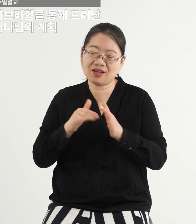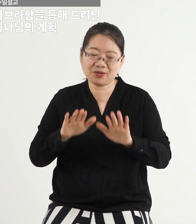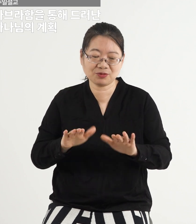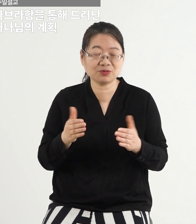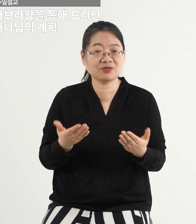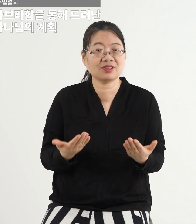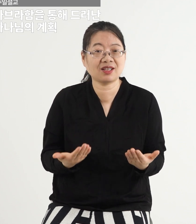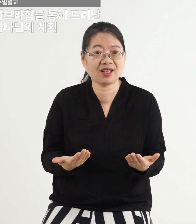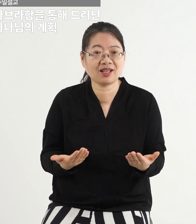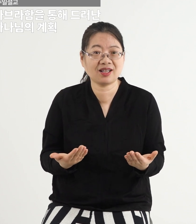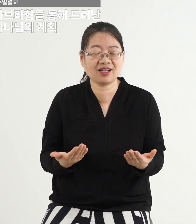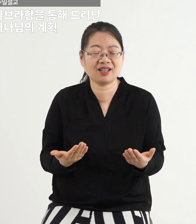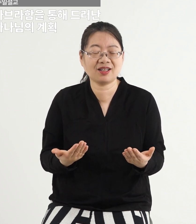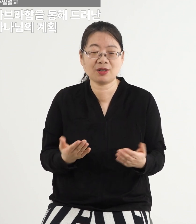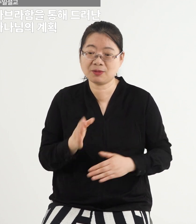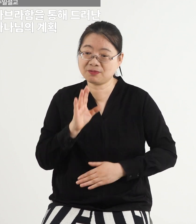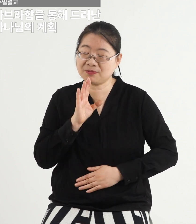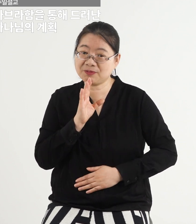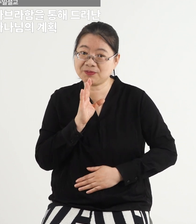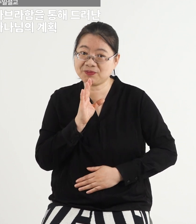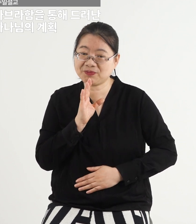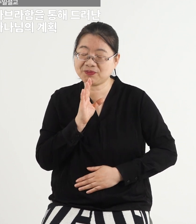쉬자. 맞아요?